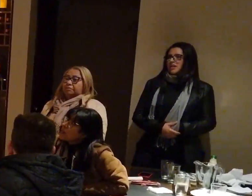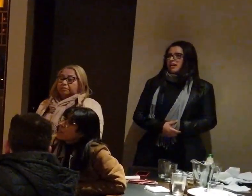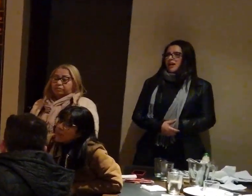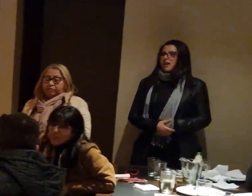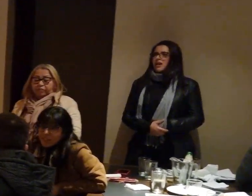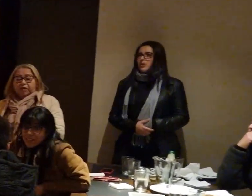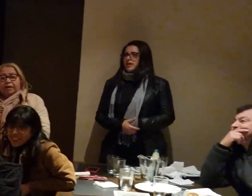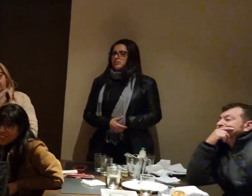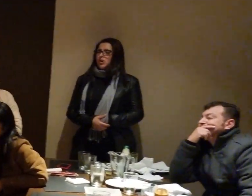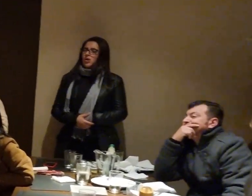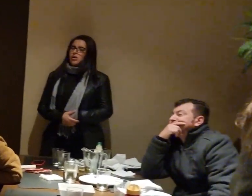Te amo,